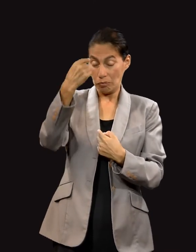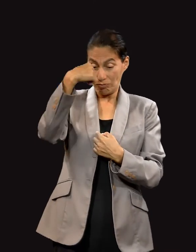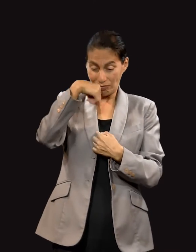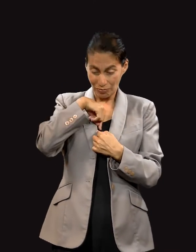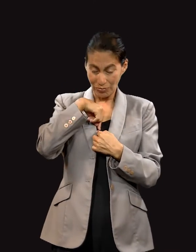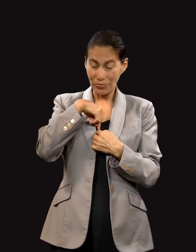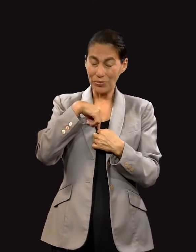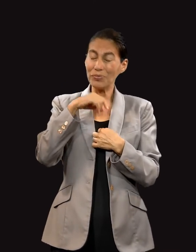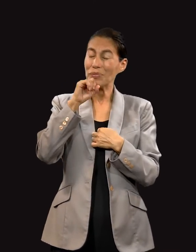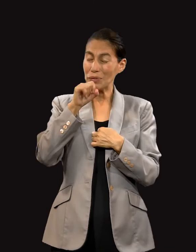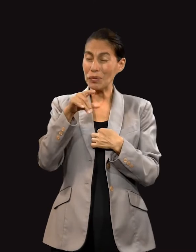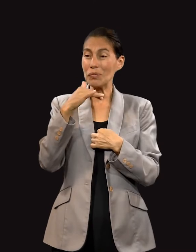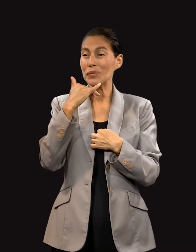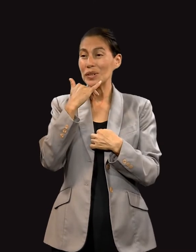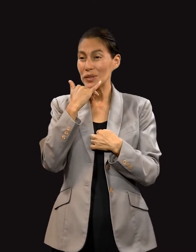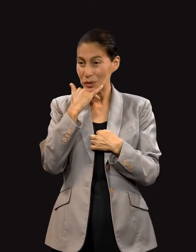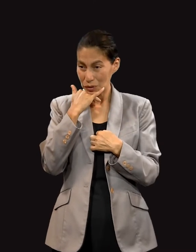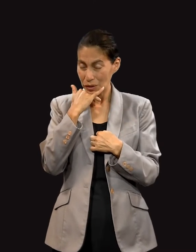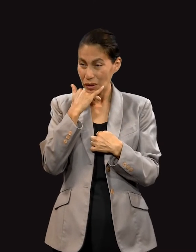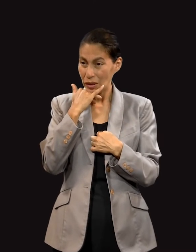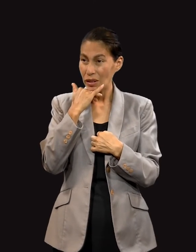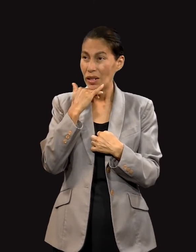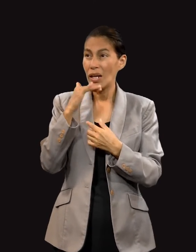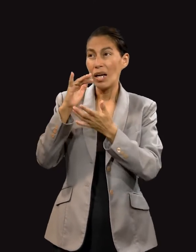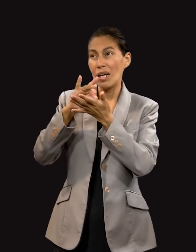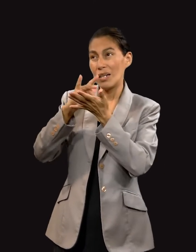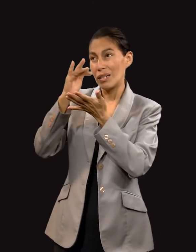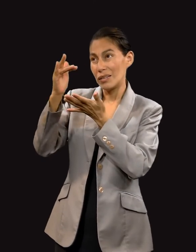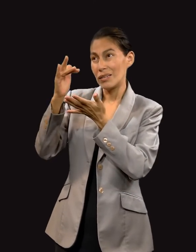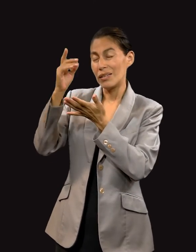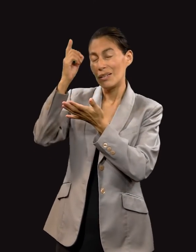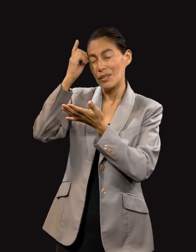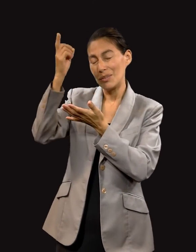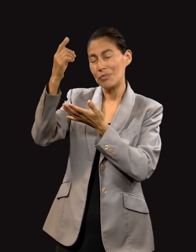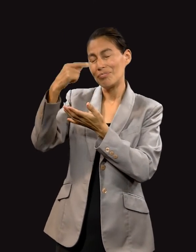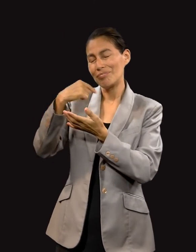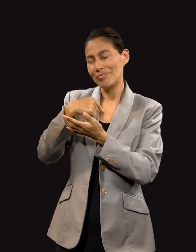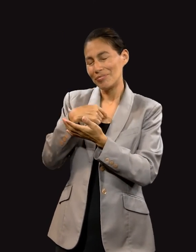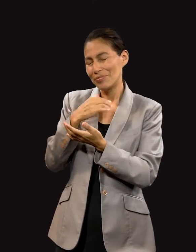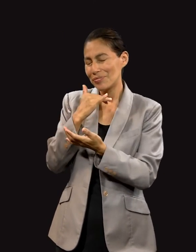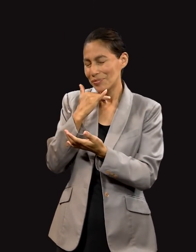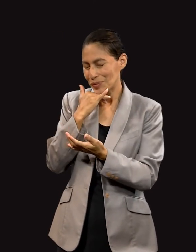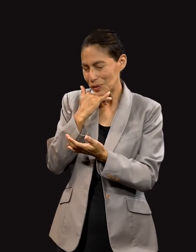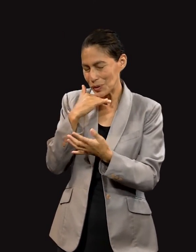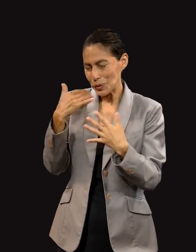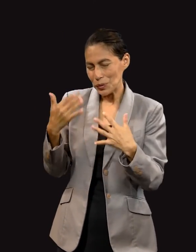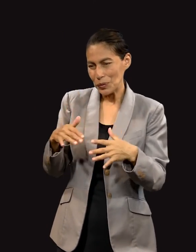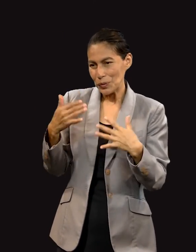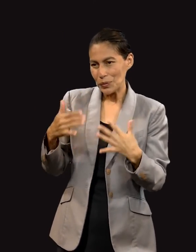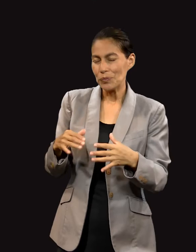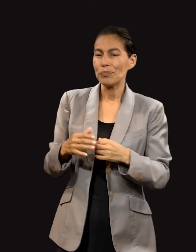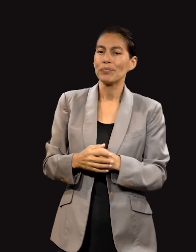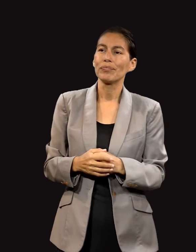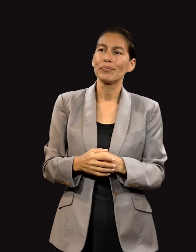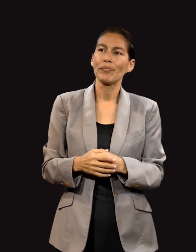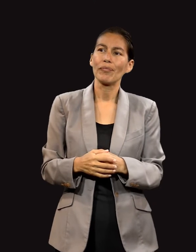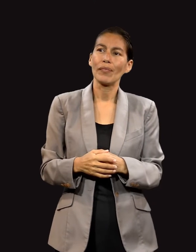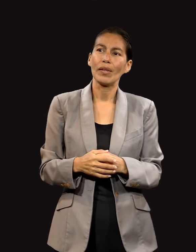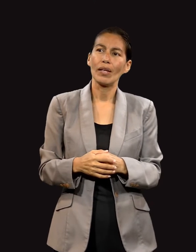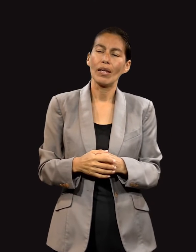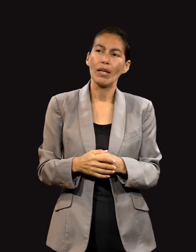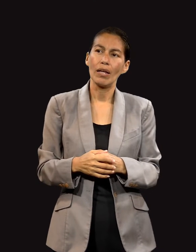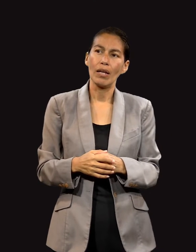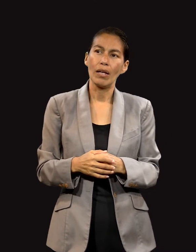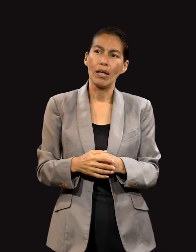pudo perdonarse y agradecer a Dios por el perdón que él le da. Amén. Qué maravilloso. Pastor,